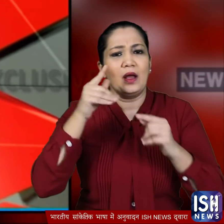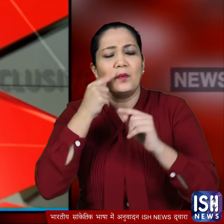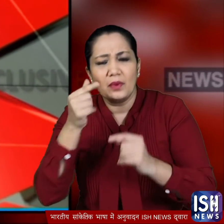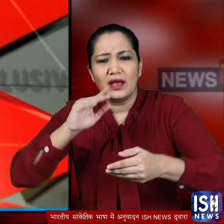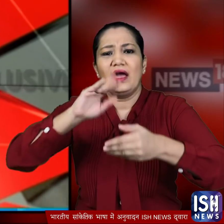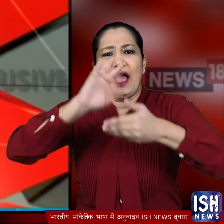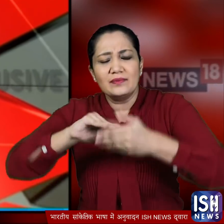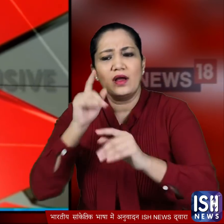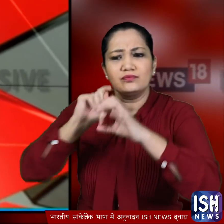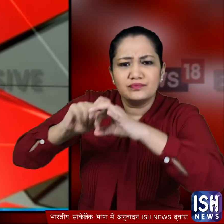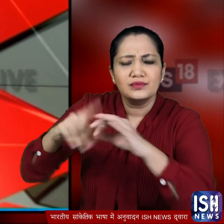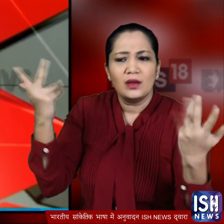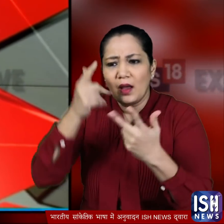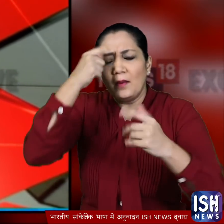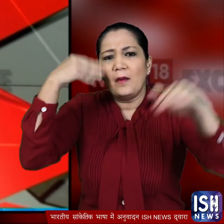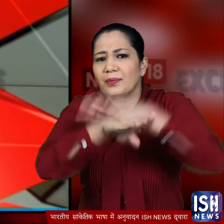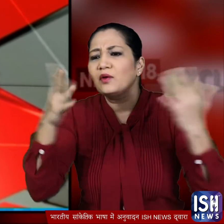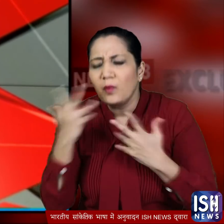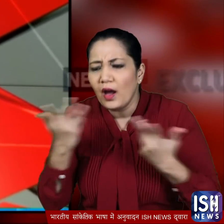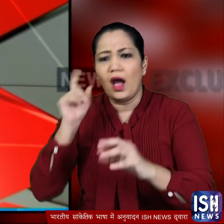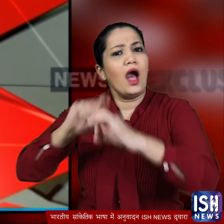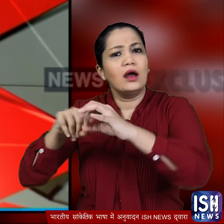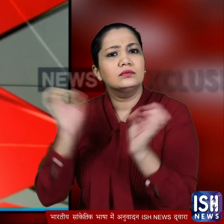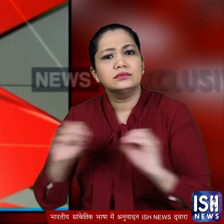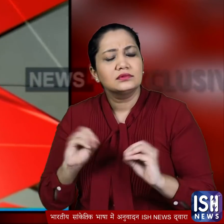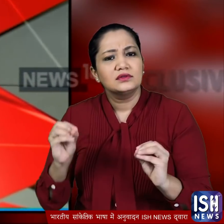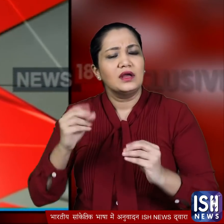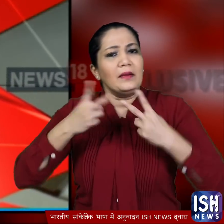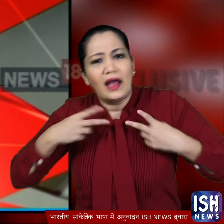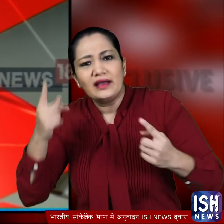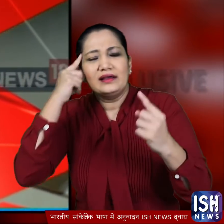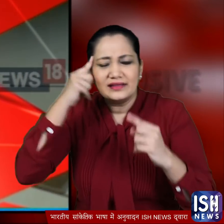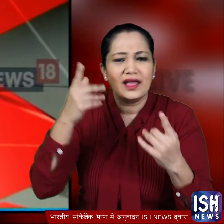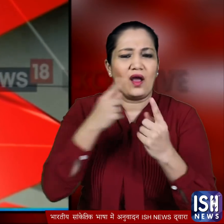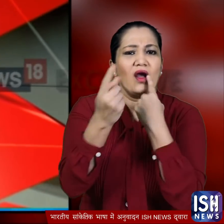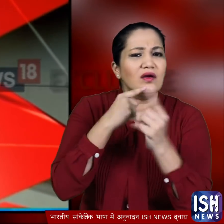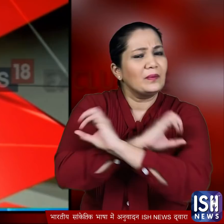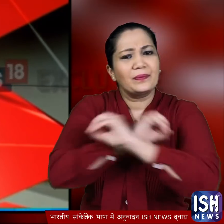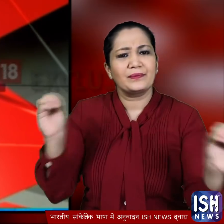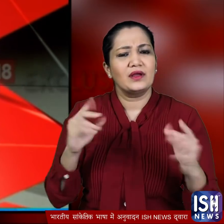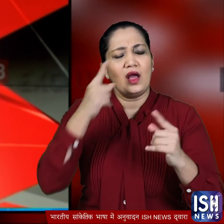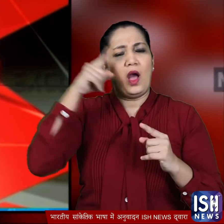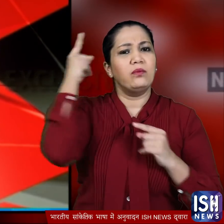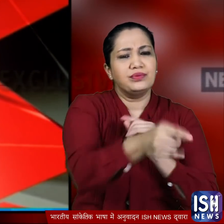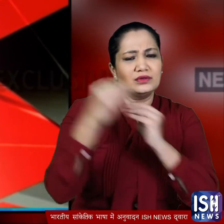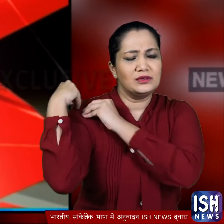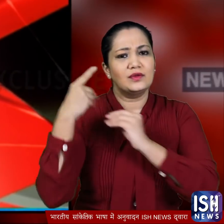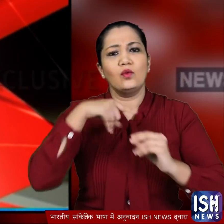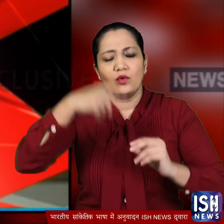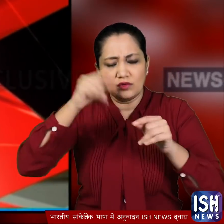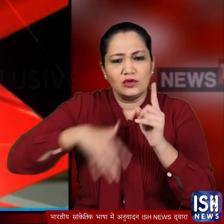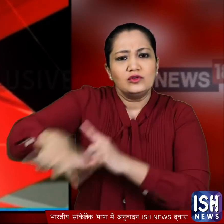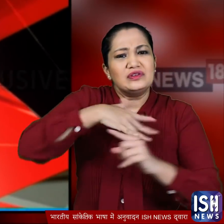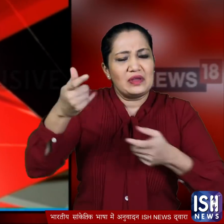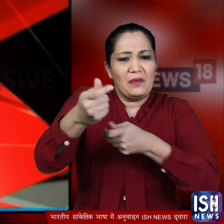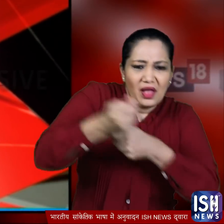उसके पति और ससुराल वालों से पूछते कि वो भागी क्यों थी। लेकिन यहाँ तो बिना सुनवाई के महिला को दोषी ठहरा दिया गया और समाज के